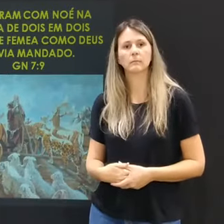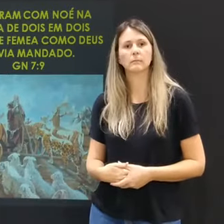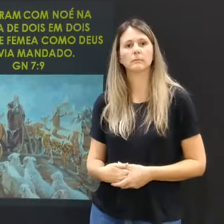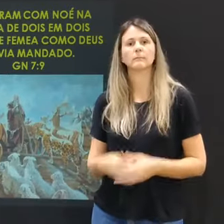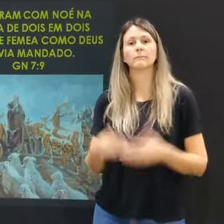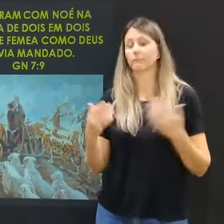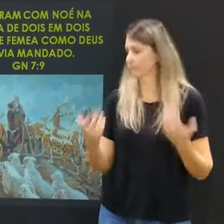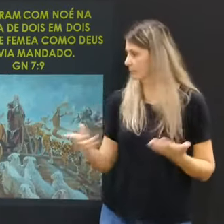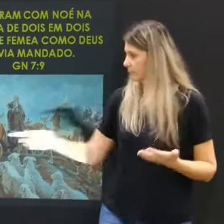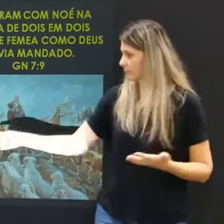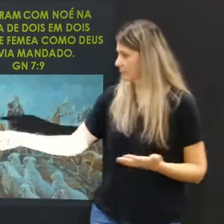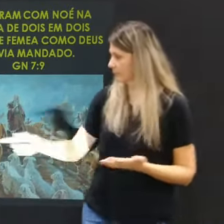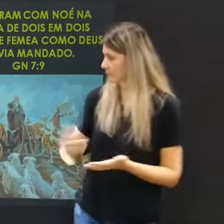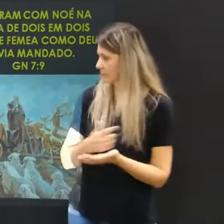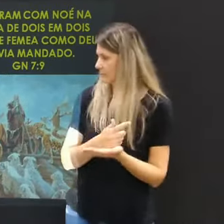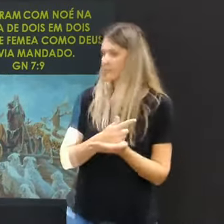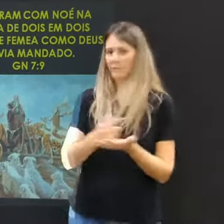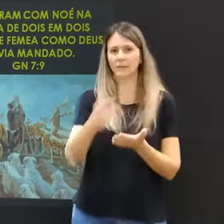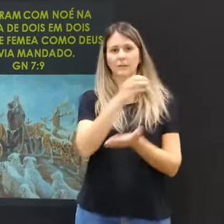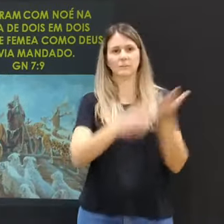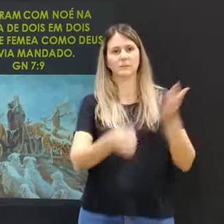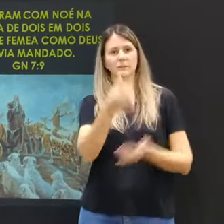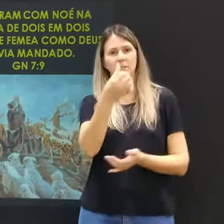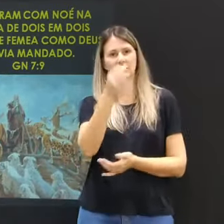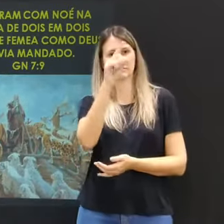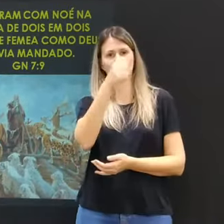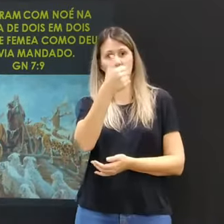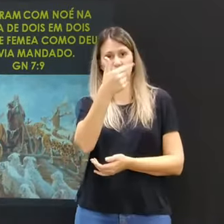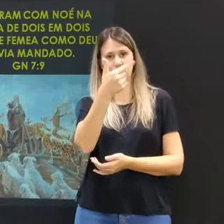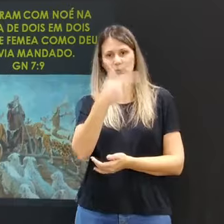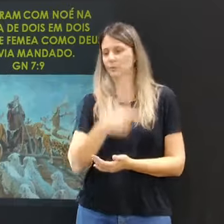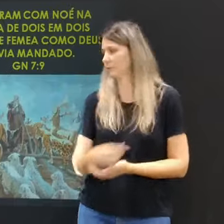12. Então, você viu esse texto de Gênesis 6, capítulo 12?